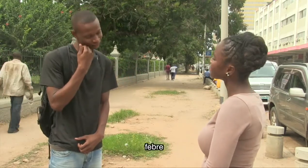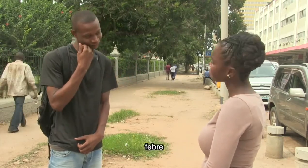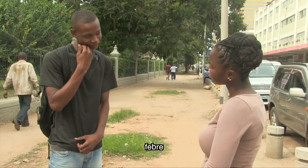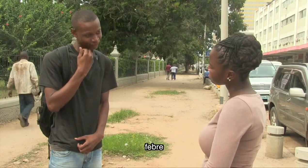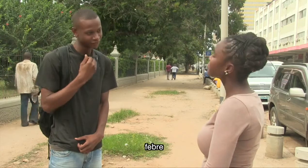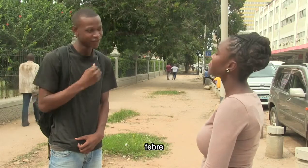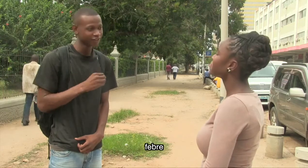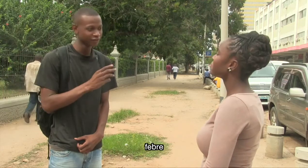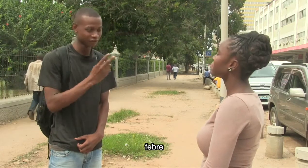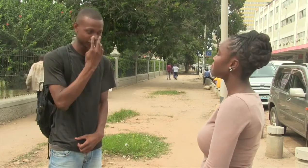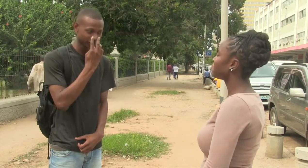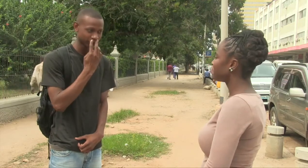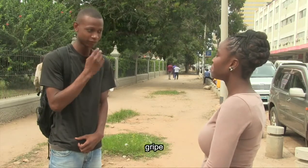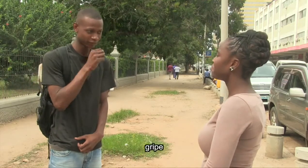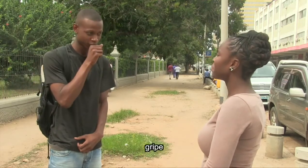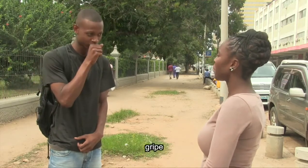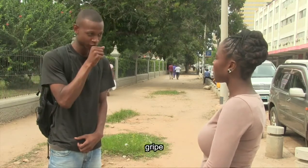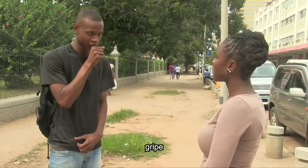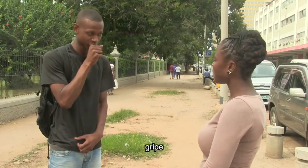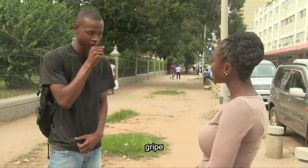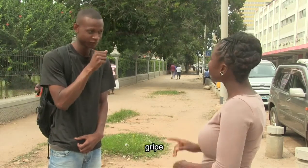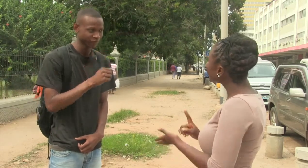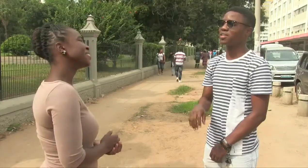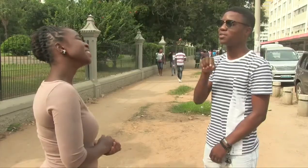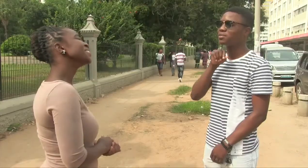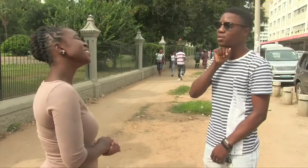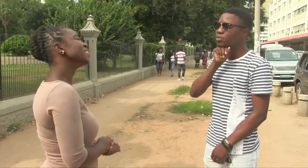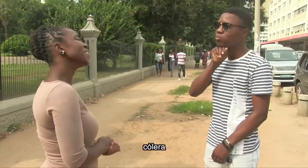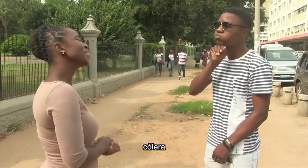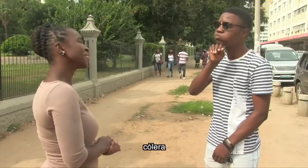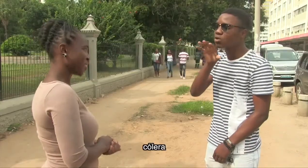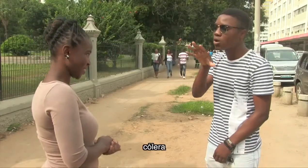febre, gripe. Cólera,